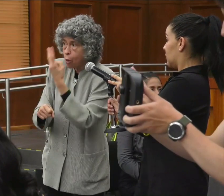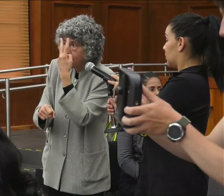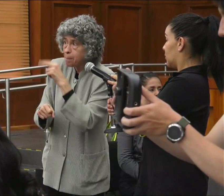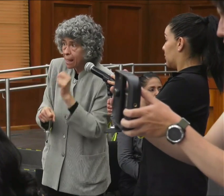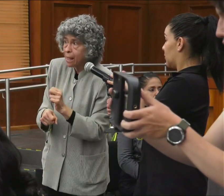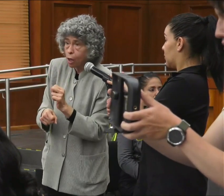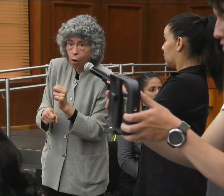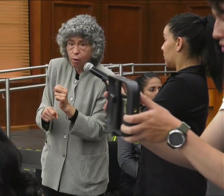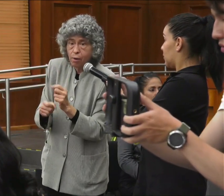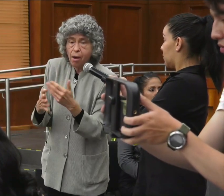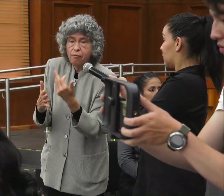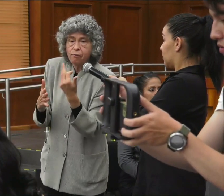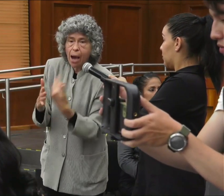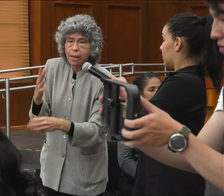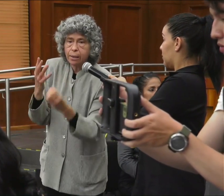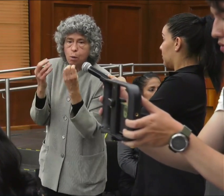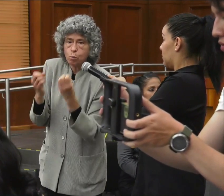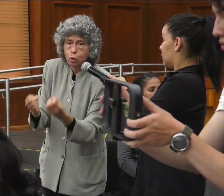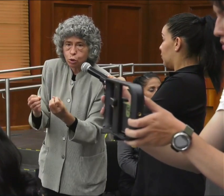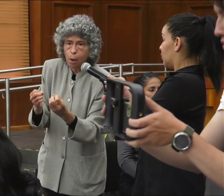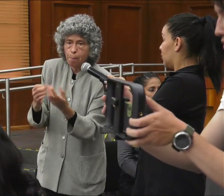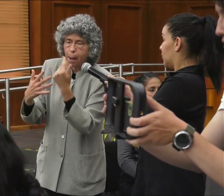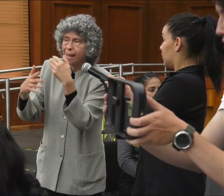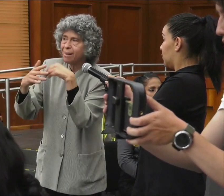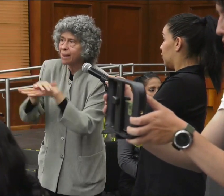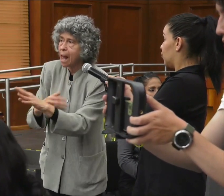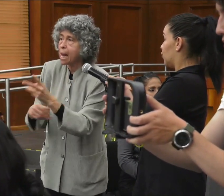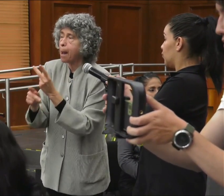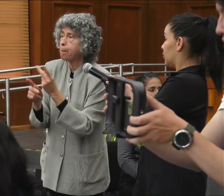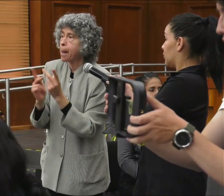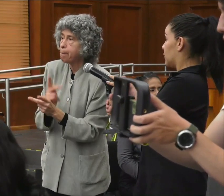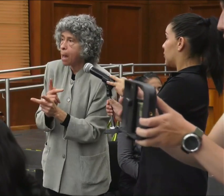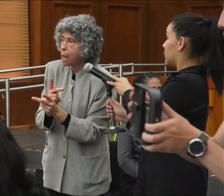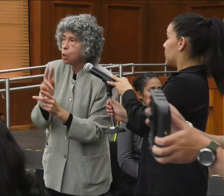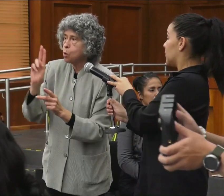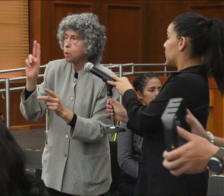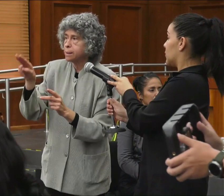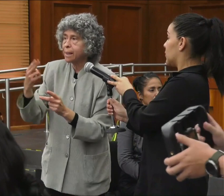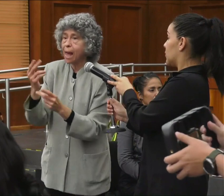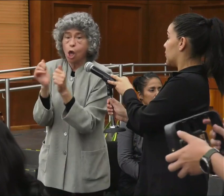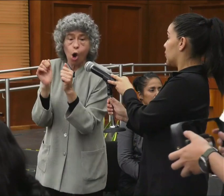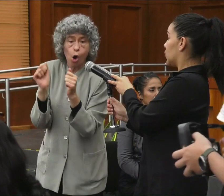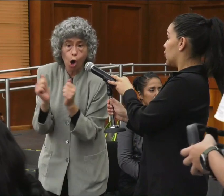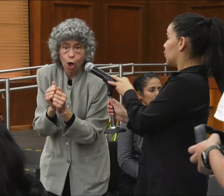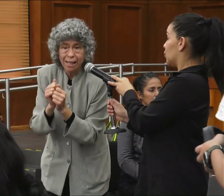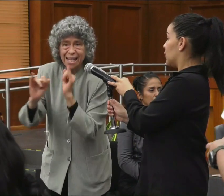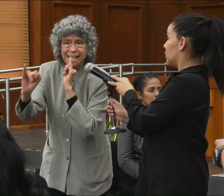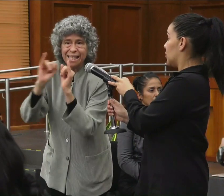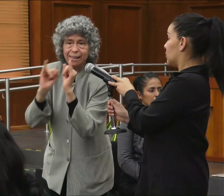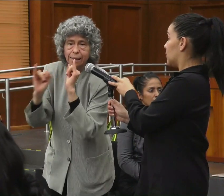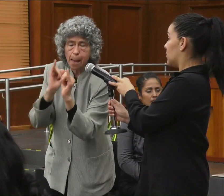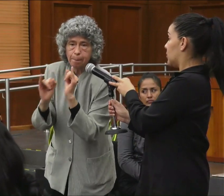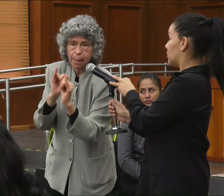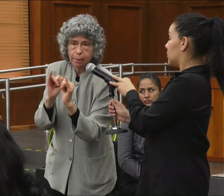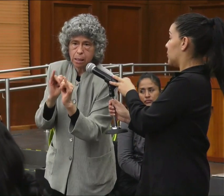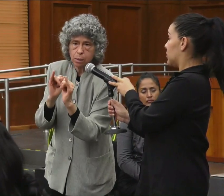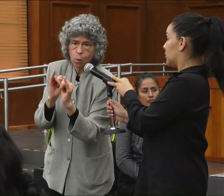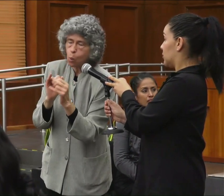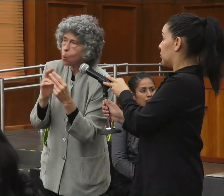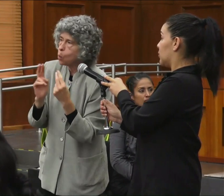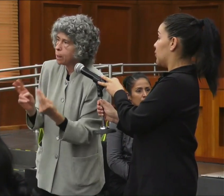Estado de México, falta mucho para entrar a la prepa, universidad, con